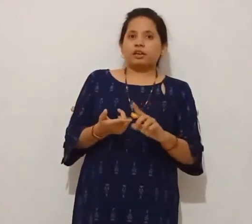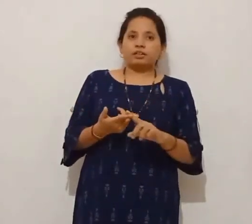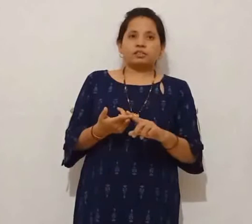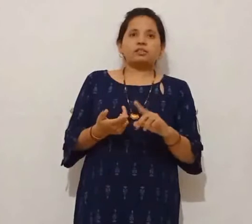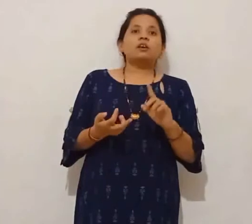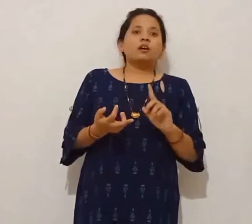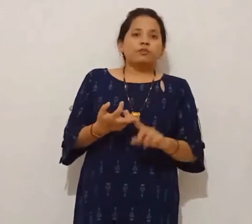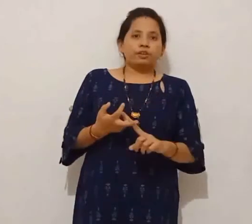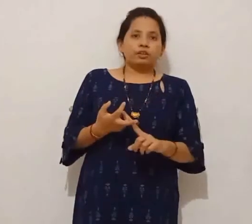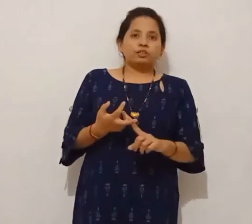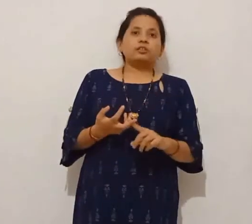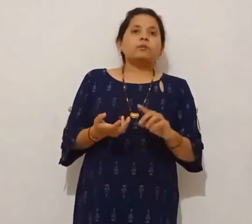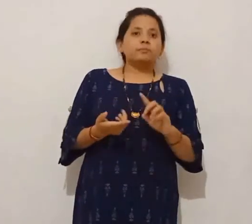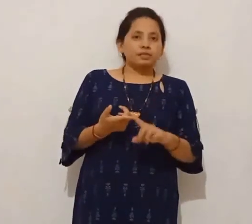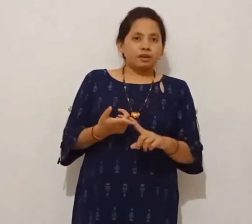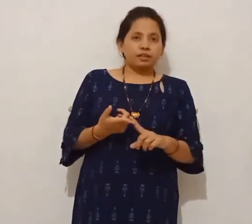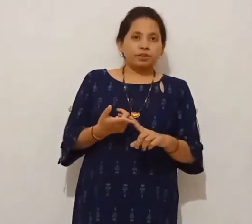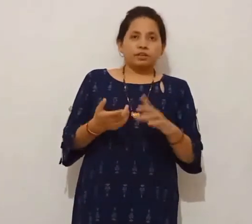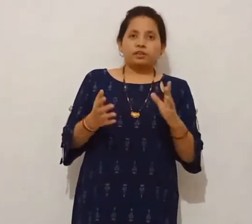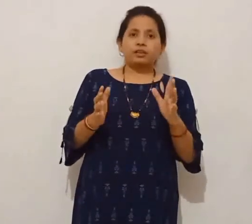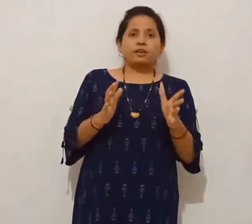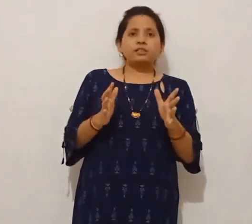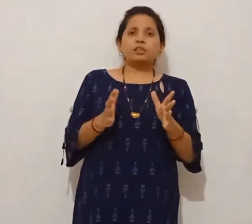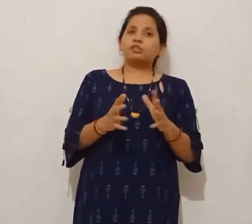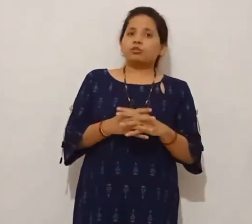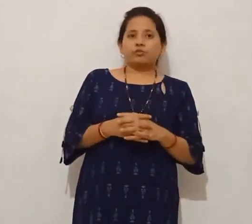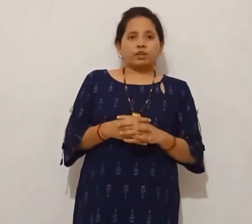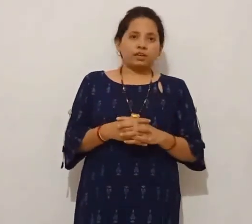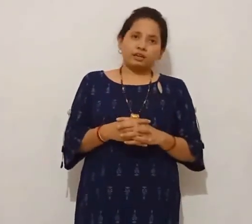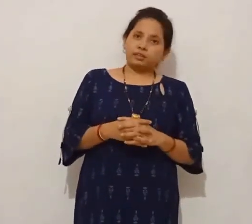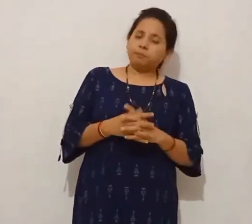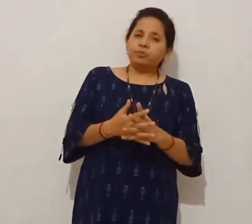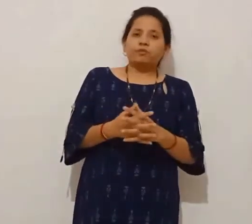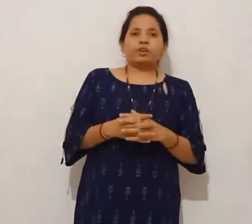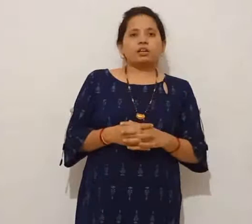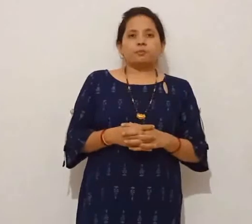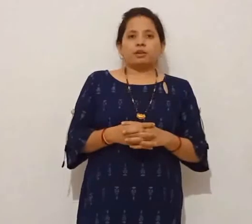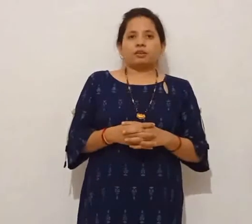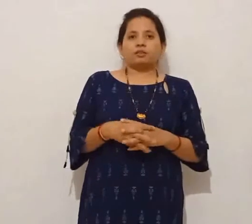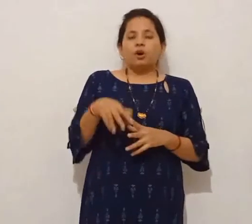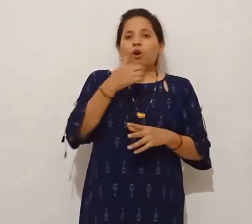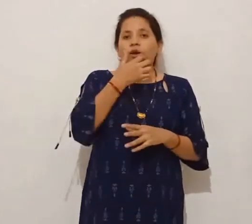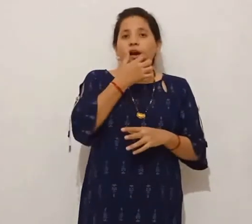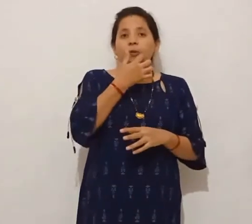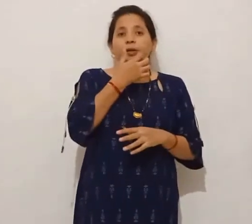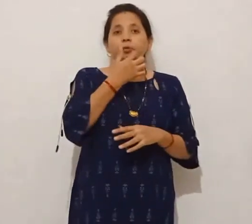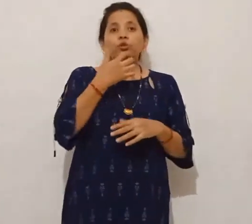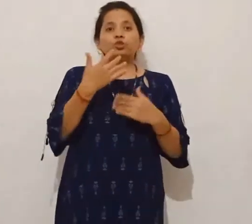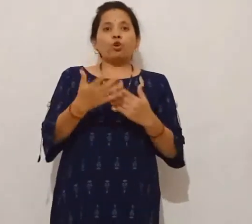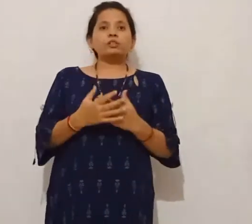राइस, व्हीट, मसाले वगैरह, लाइक दिस थिंग्स आल्सो वी कैन गेट इन वीकली मार्केट। और यहाँ पर हमको चॉइस